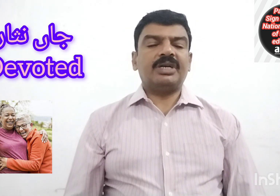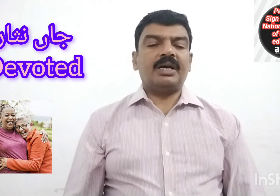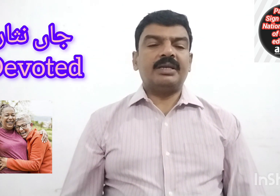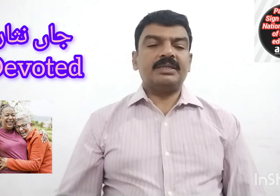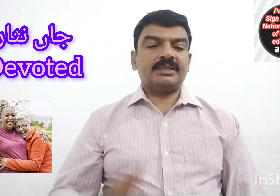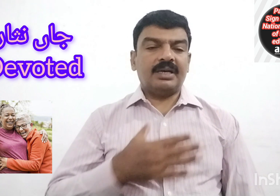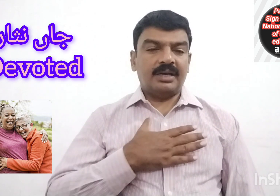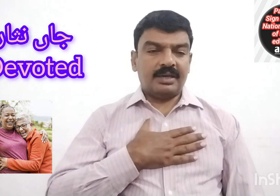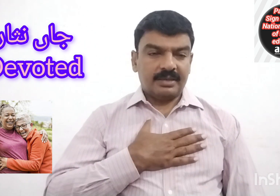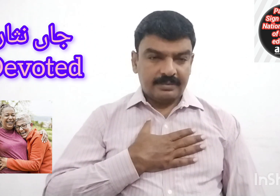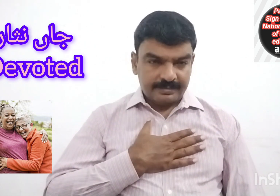जान निसार।